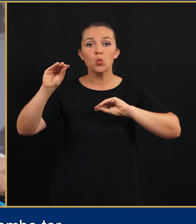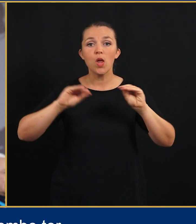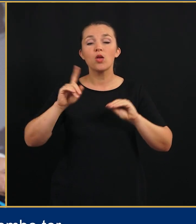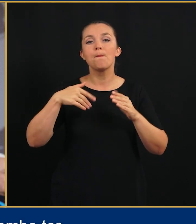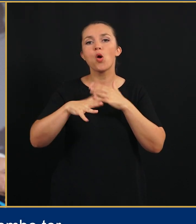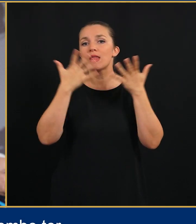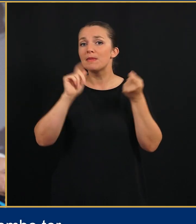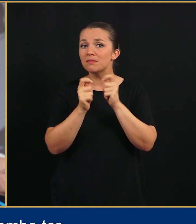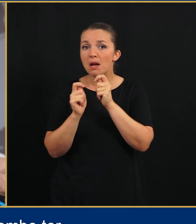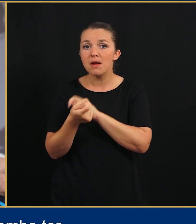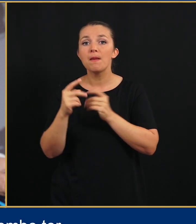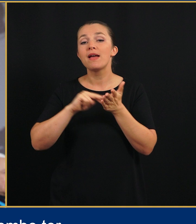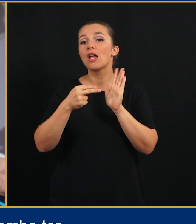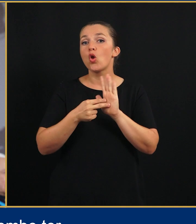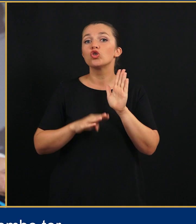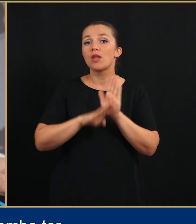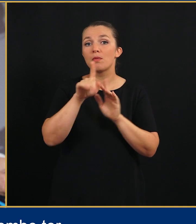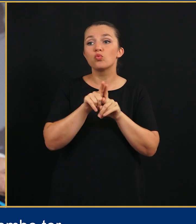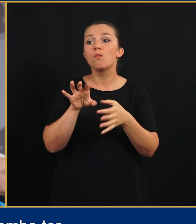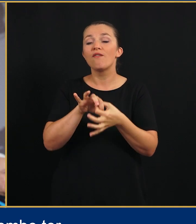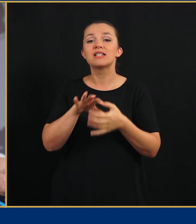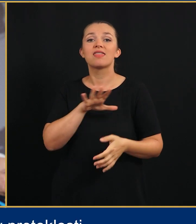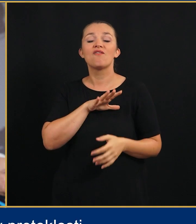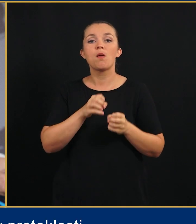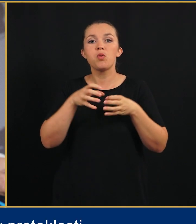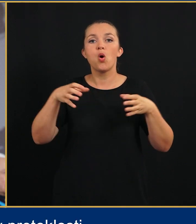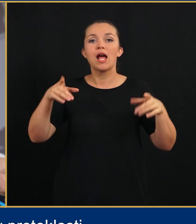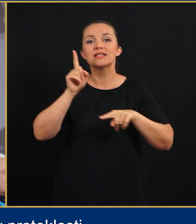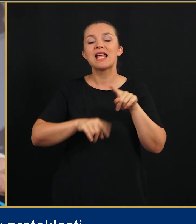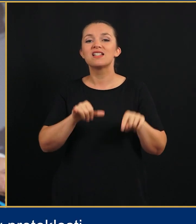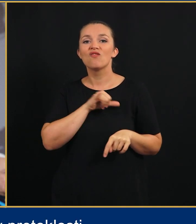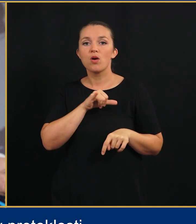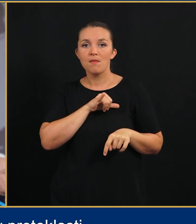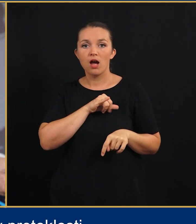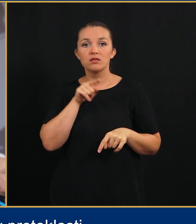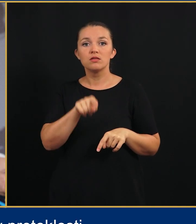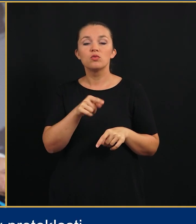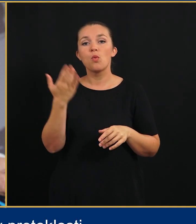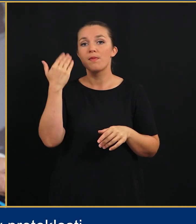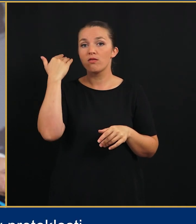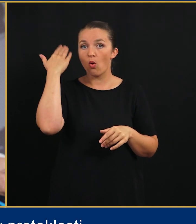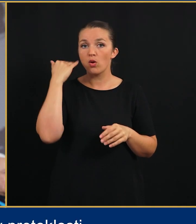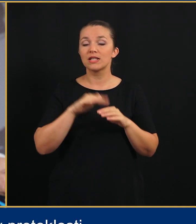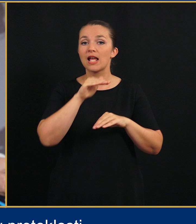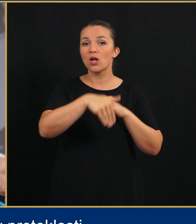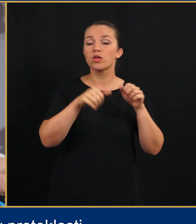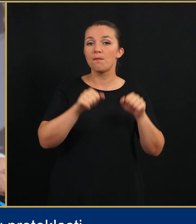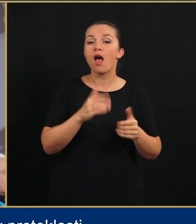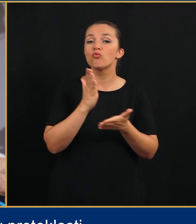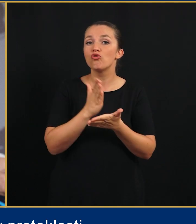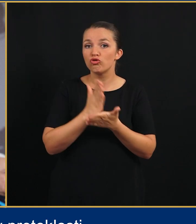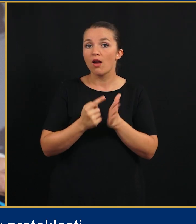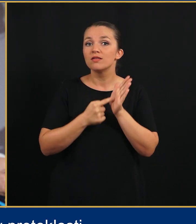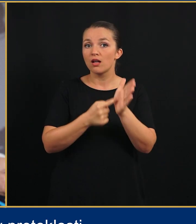podnebne spremembe ter s tehnološkim napredkom povezan nevaren porast dezinformacij, ki so se v preteklosti na Zahodnem Balkanu